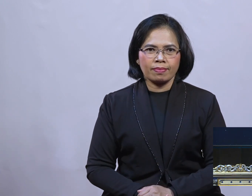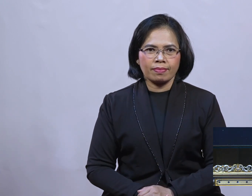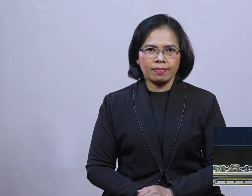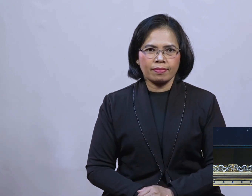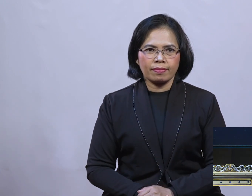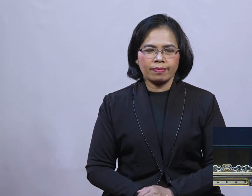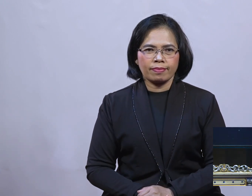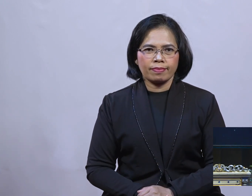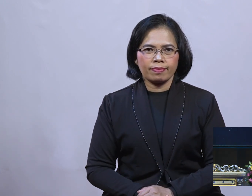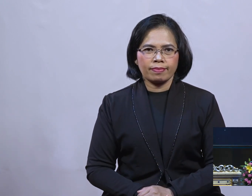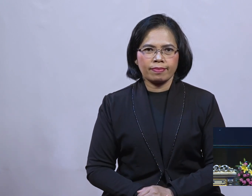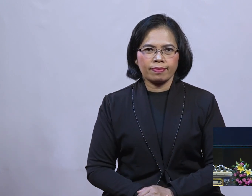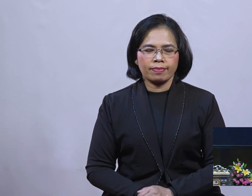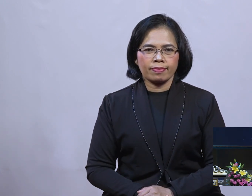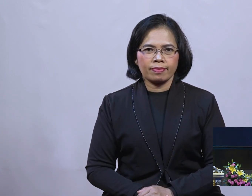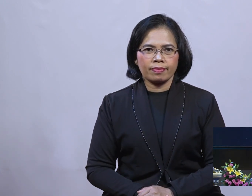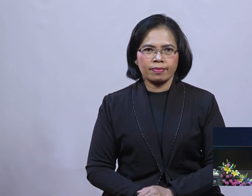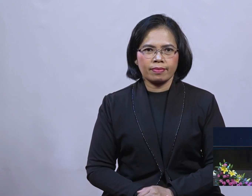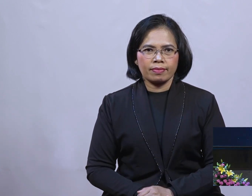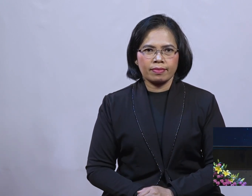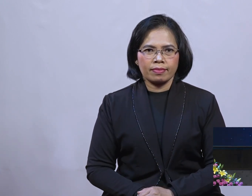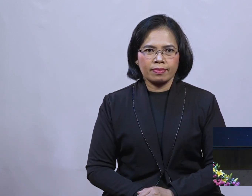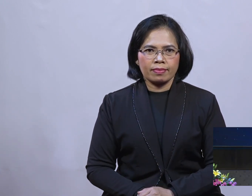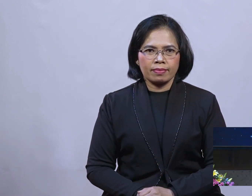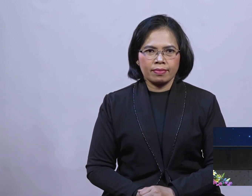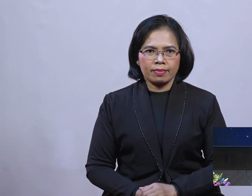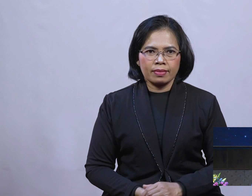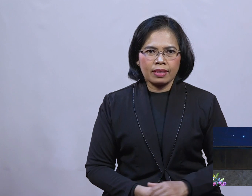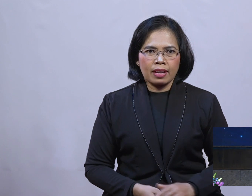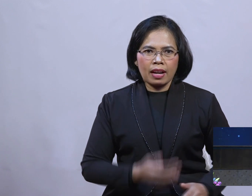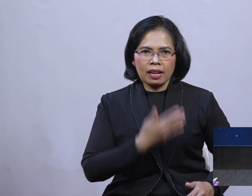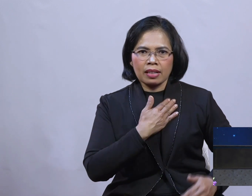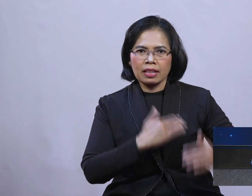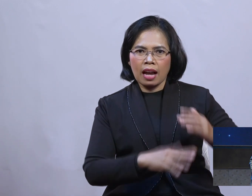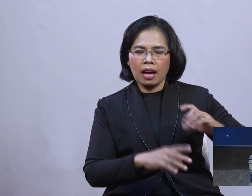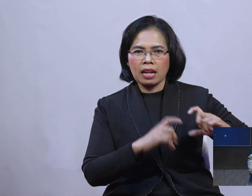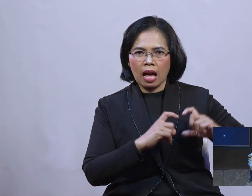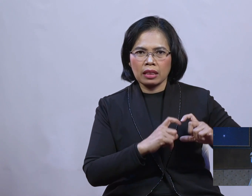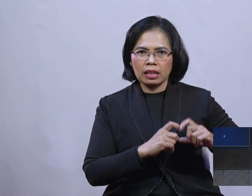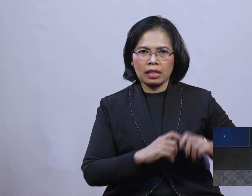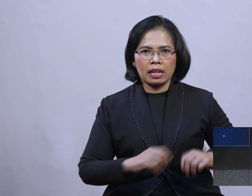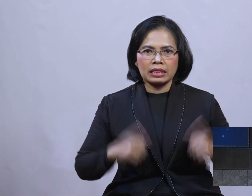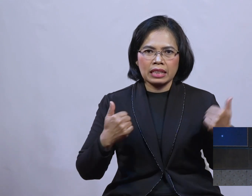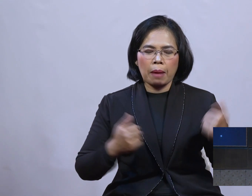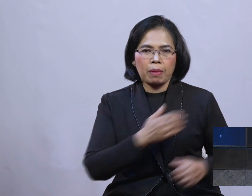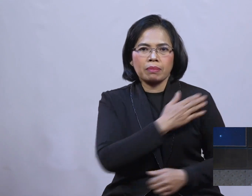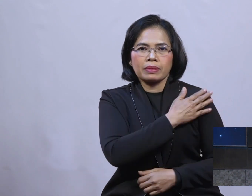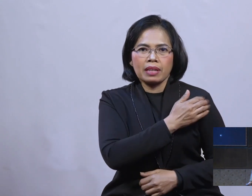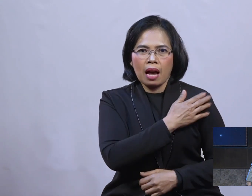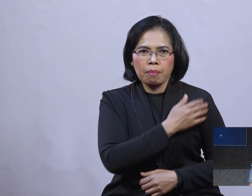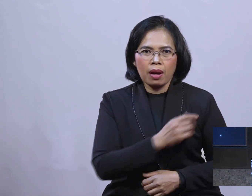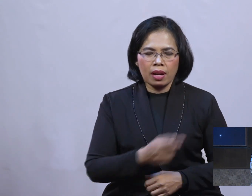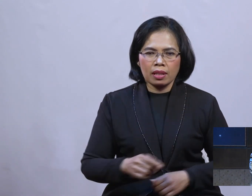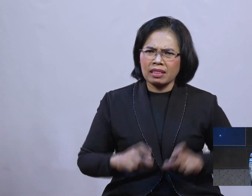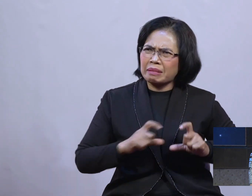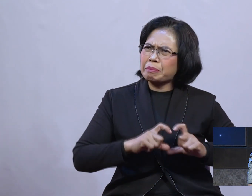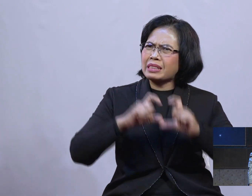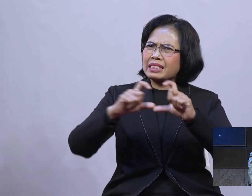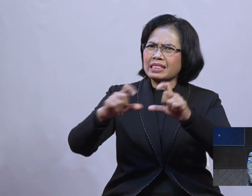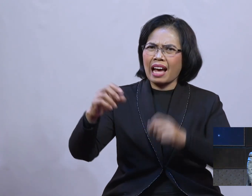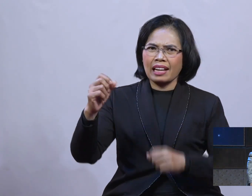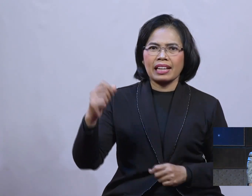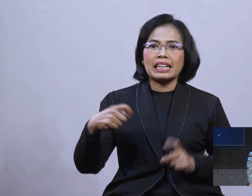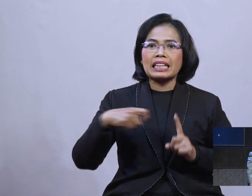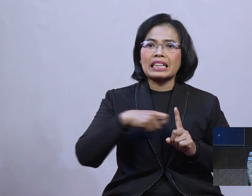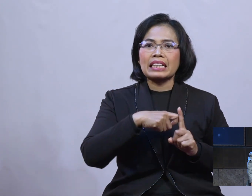oh mengapa Hai tenang hati serta kesiapan menjadi hamba Allah kemutlakan karena pertama itu bukti kita mencintai Kristus selama harga